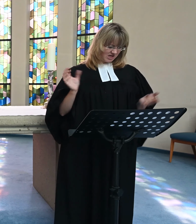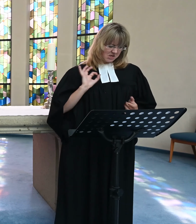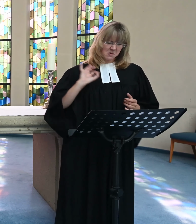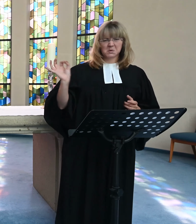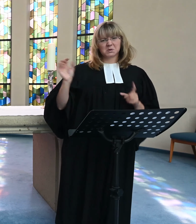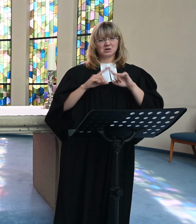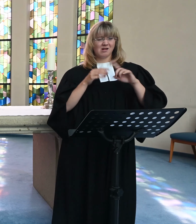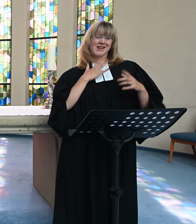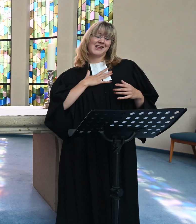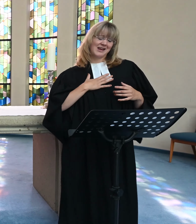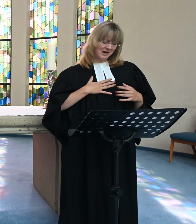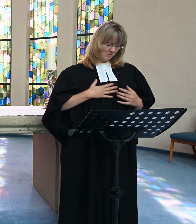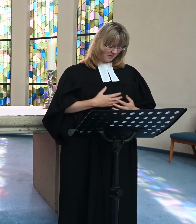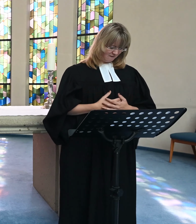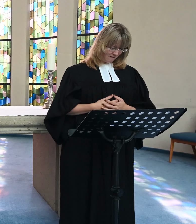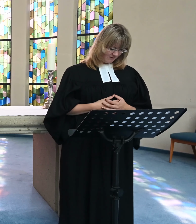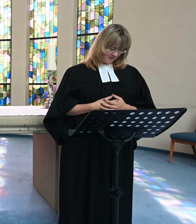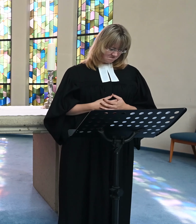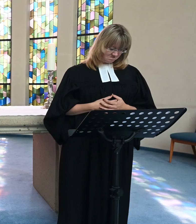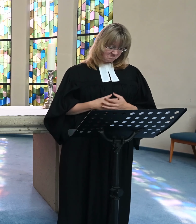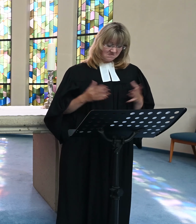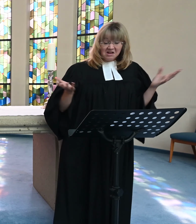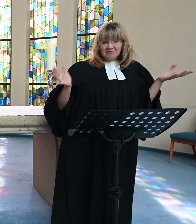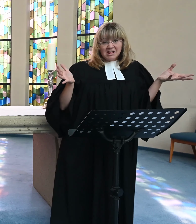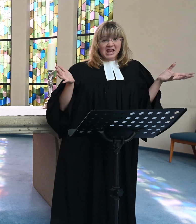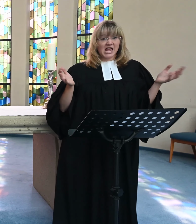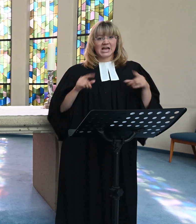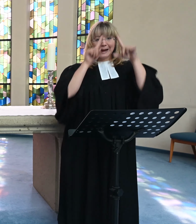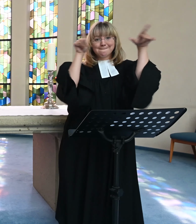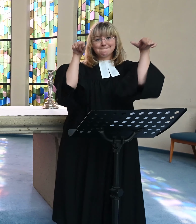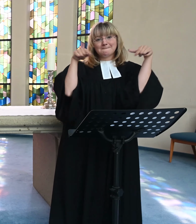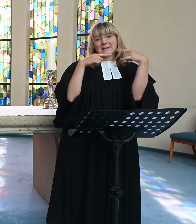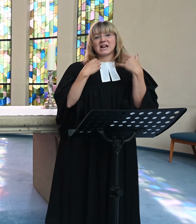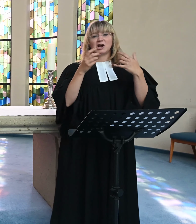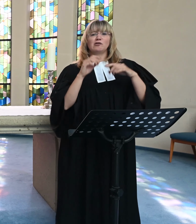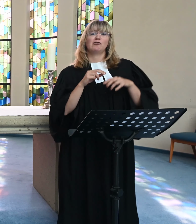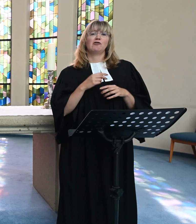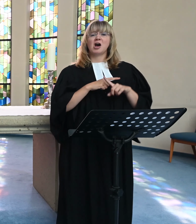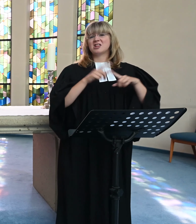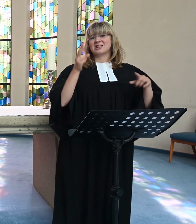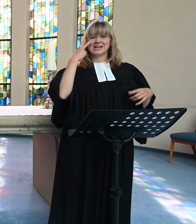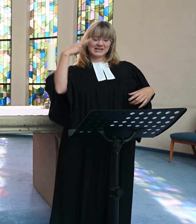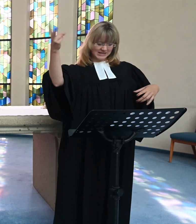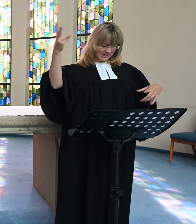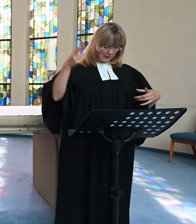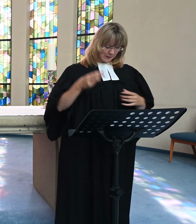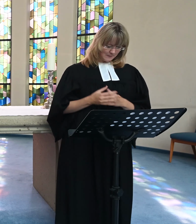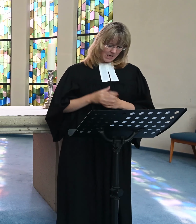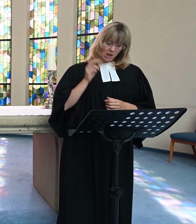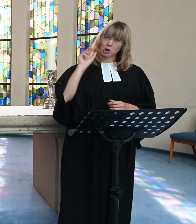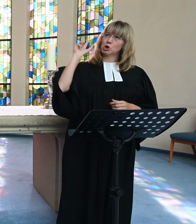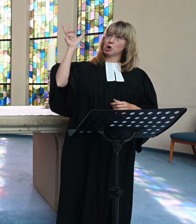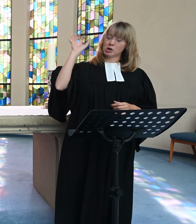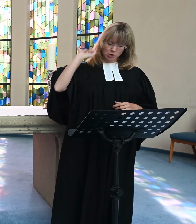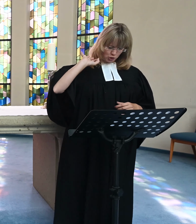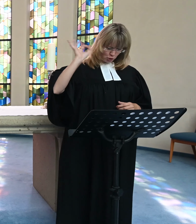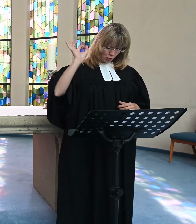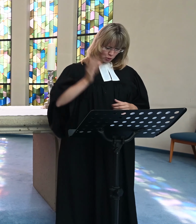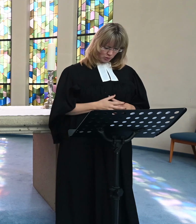darstellt, als einen zutiefst mitleidenden Vater mit der Zärtlichkeit einer zutiefst liebenden